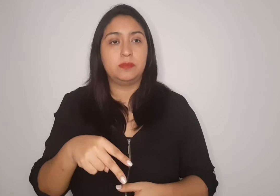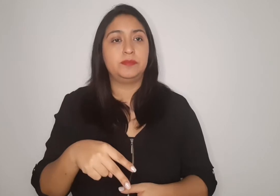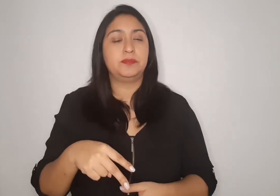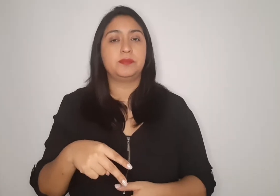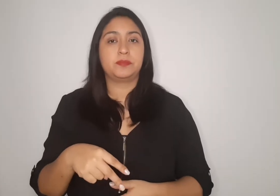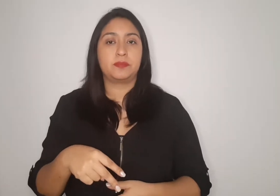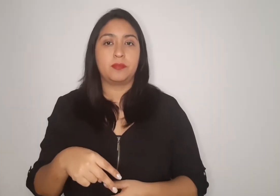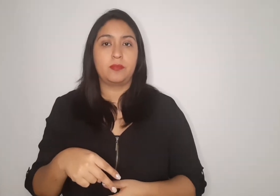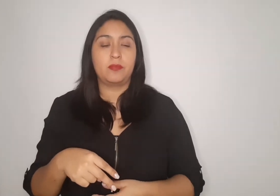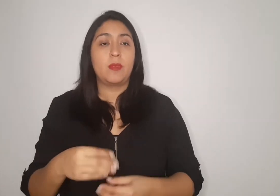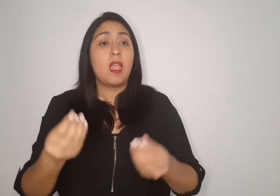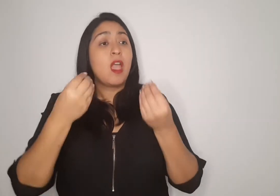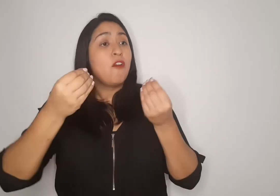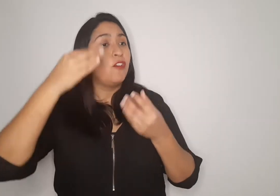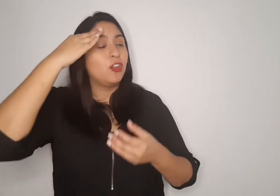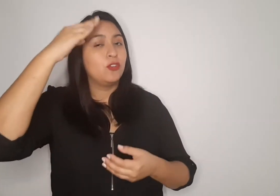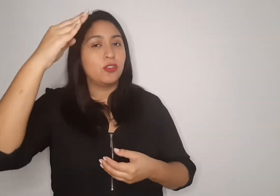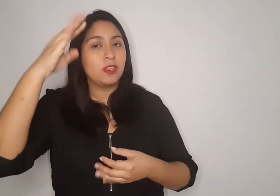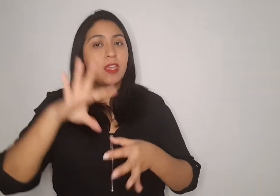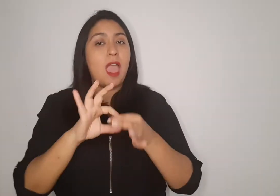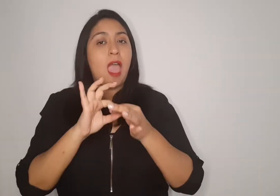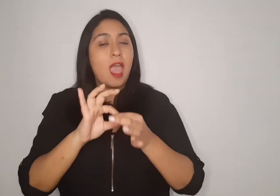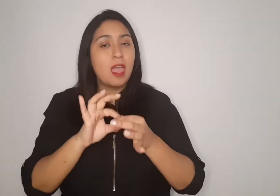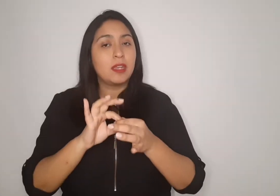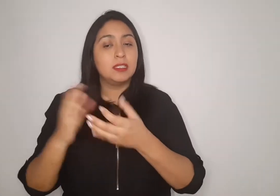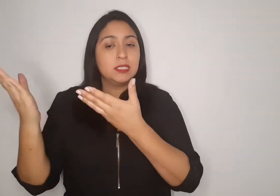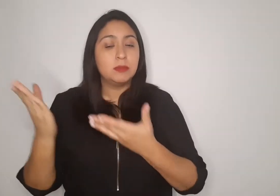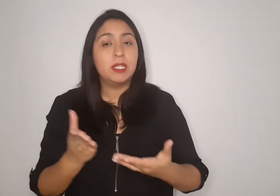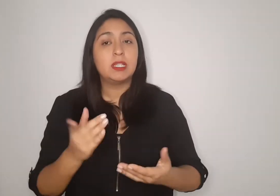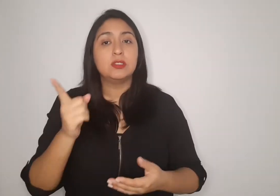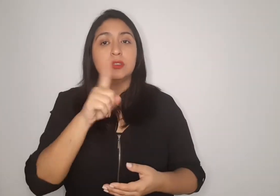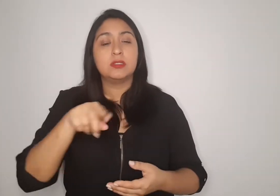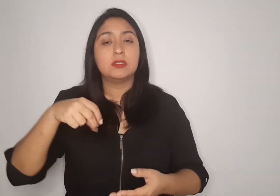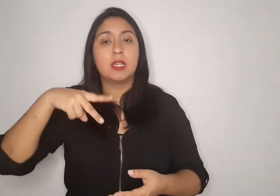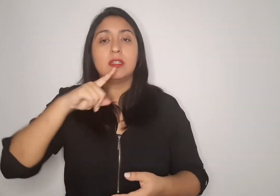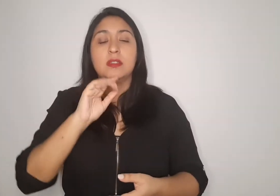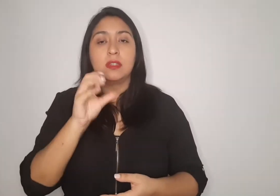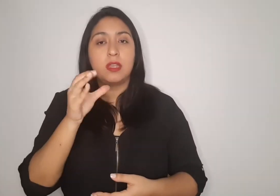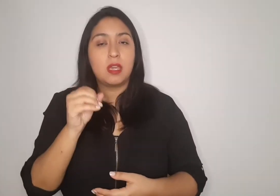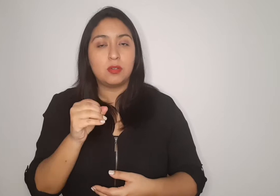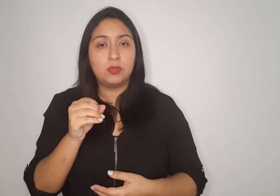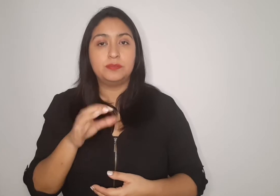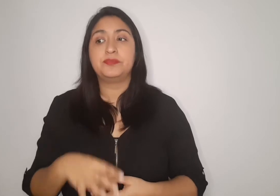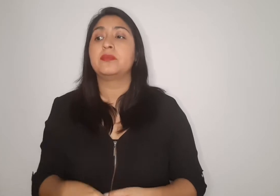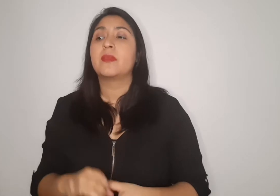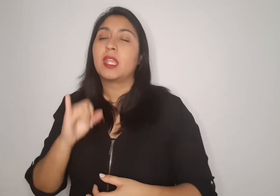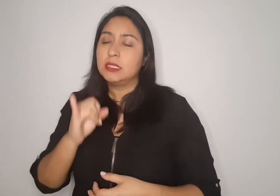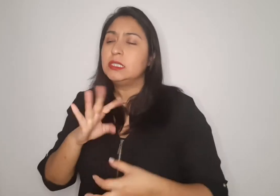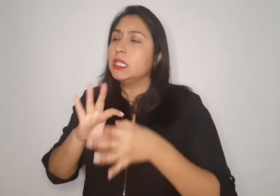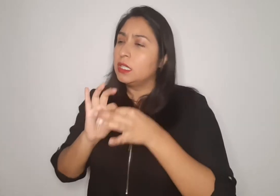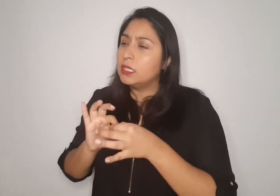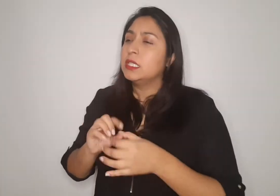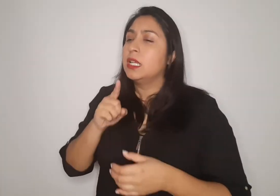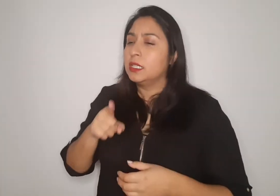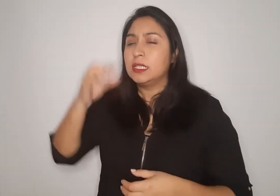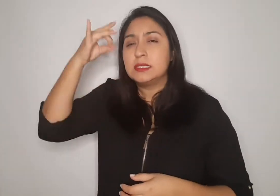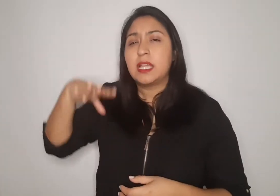Comey, Antu, buenos días. Gracias por la invitación, Santiago. Gracias a ti. Sabemos que estás en Concepción. ¿Cómo ha